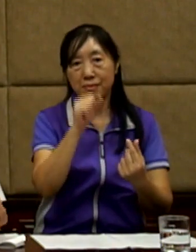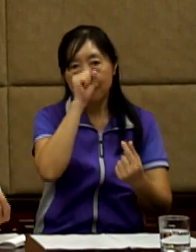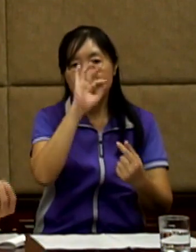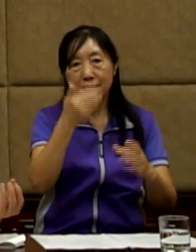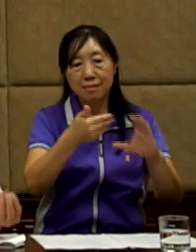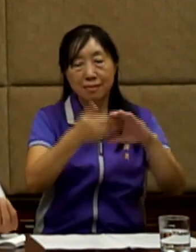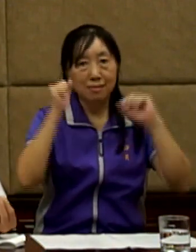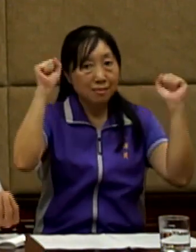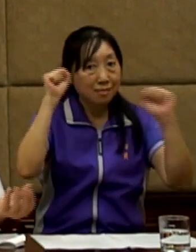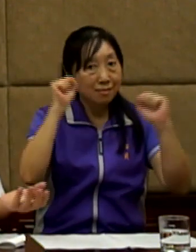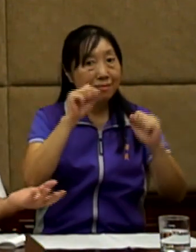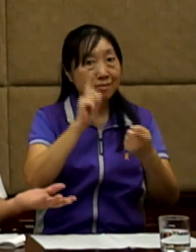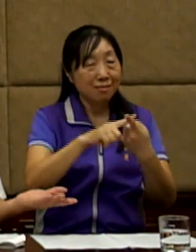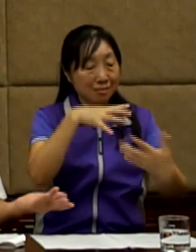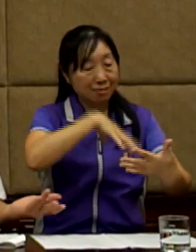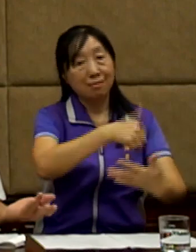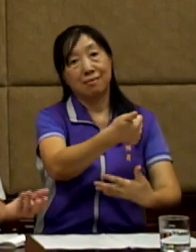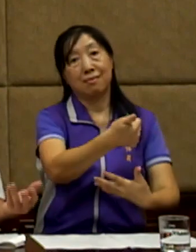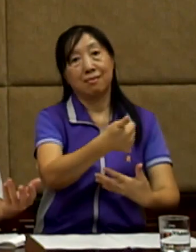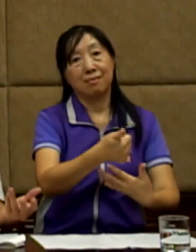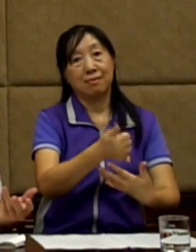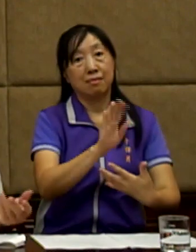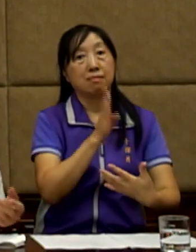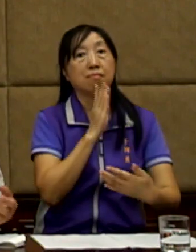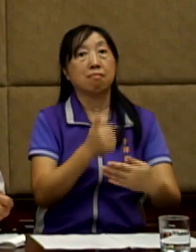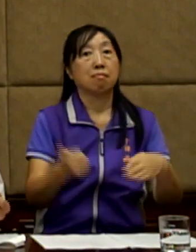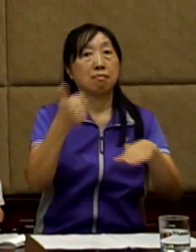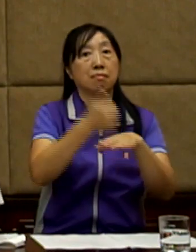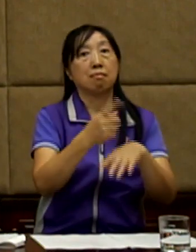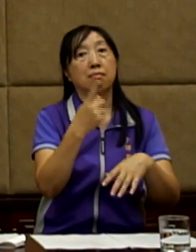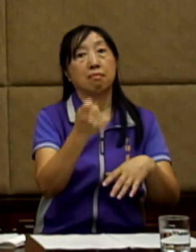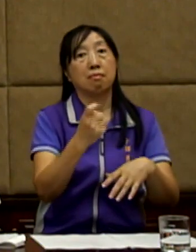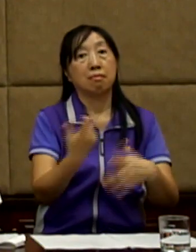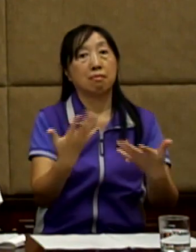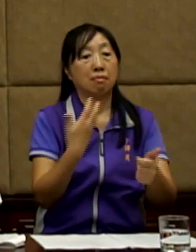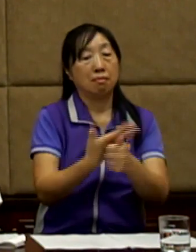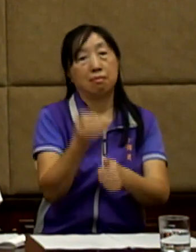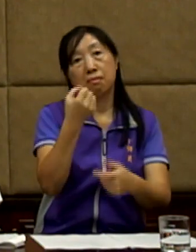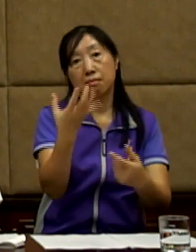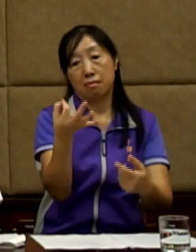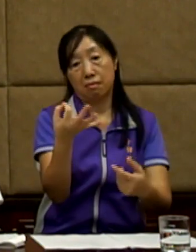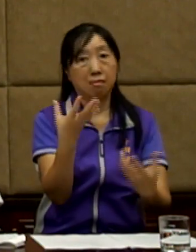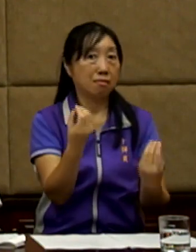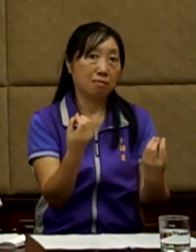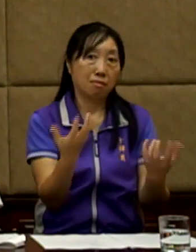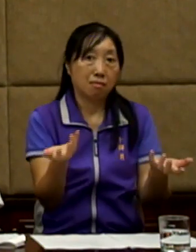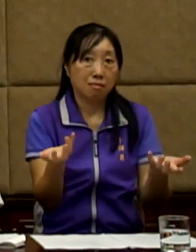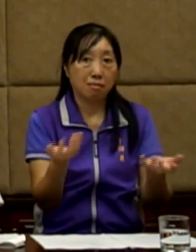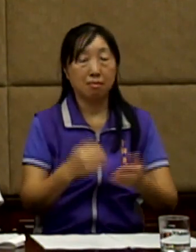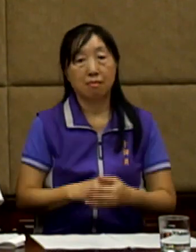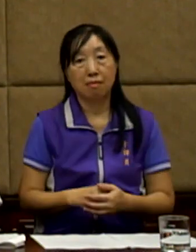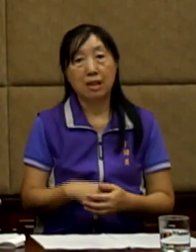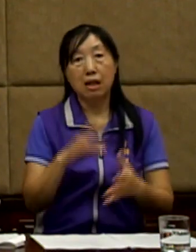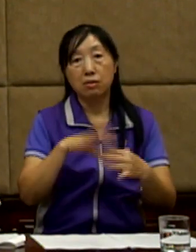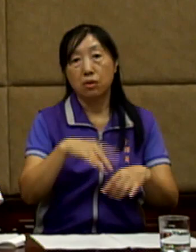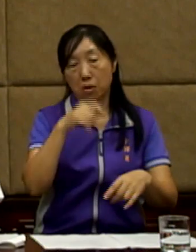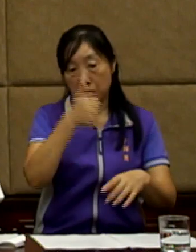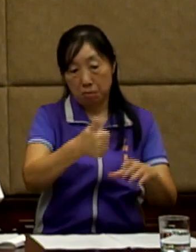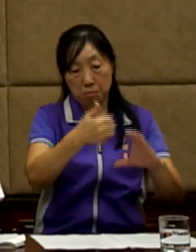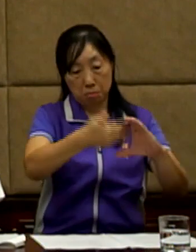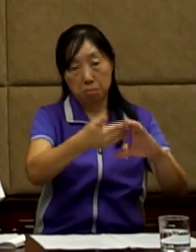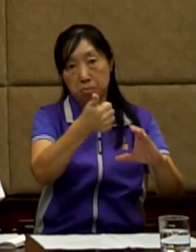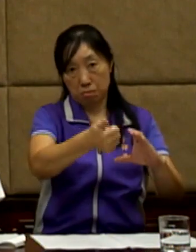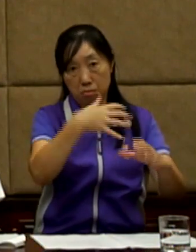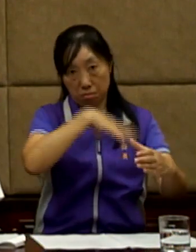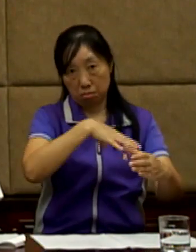道，它有好的内容，但是它也没有办法上架或没有收到授权金。我们也是真的是想说，好的频道它有制作好的